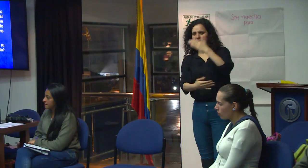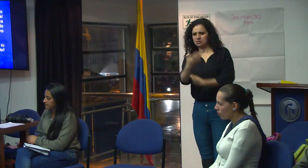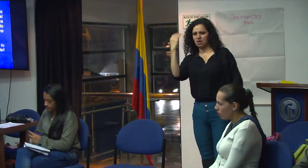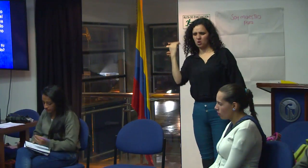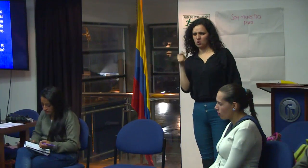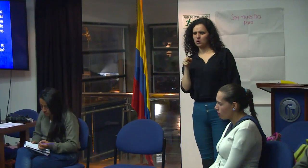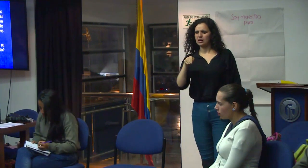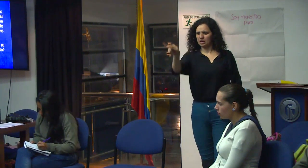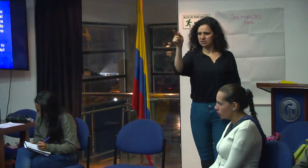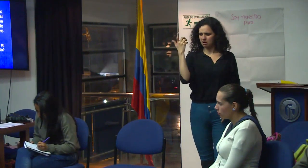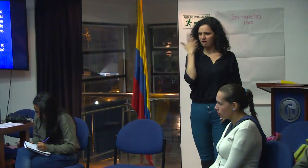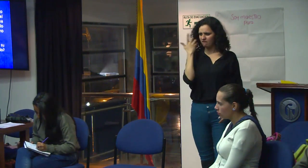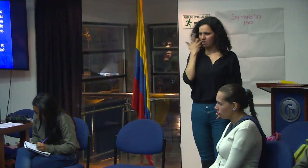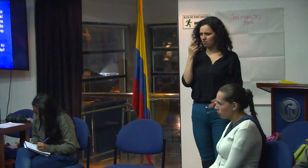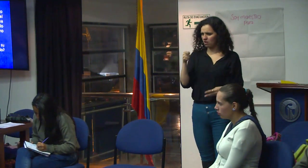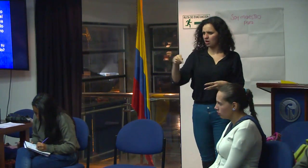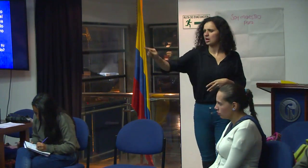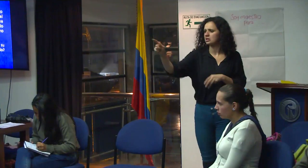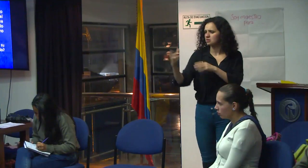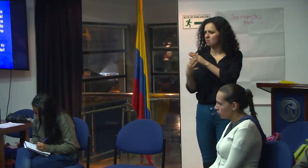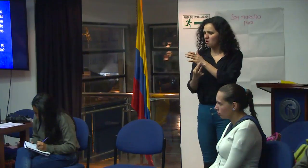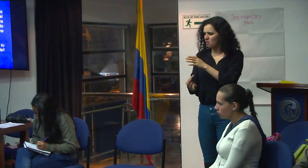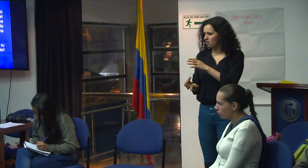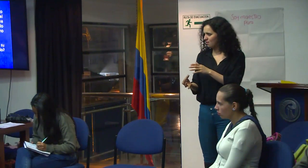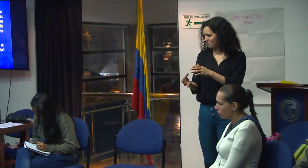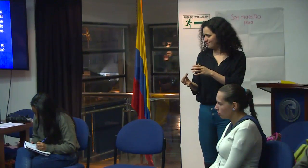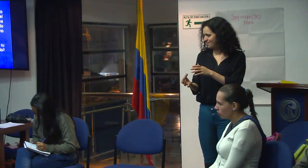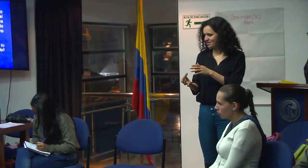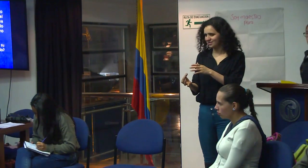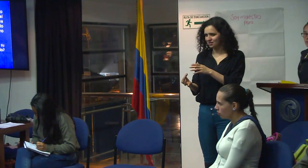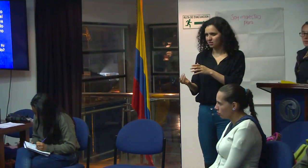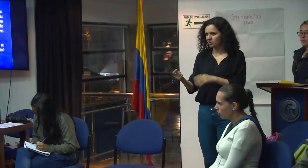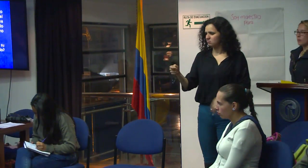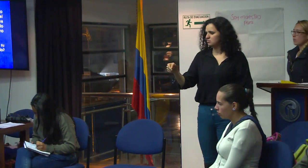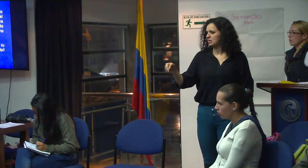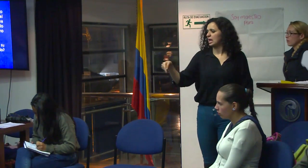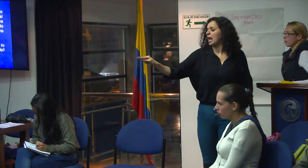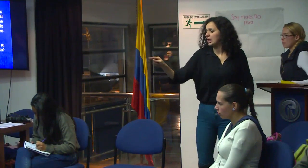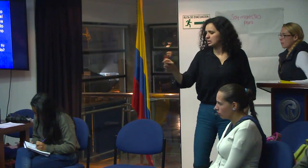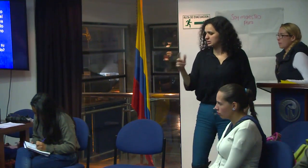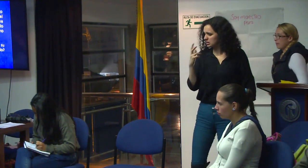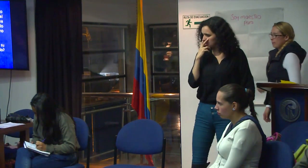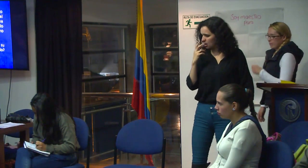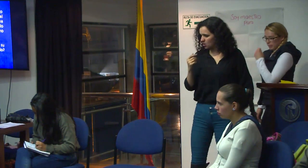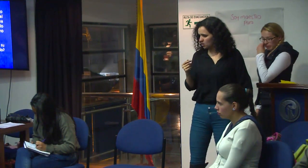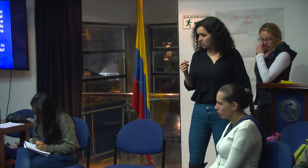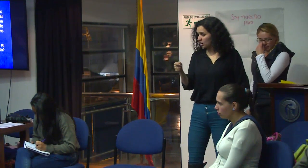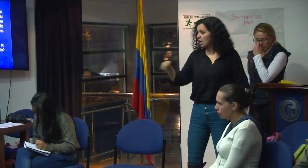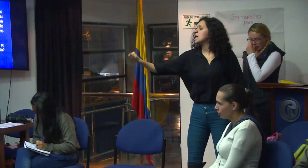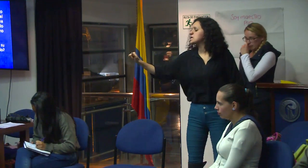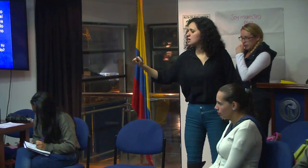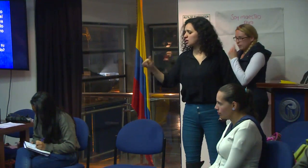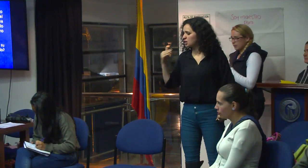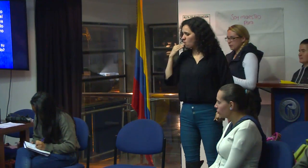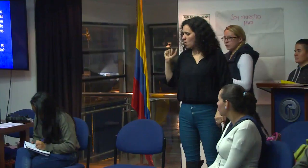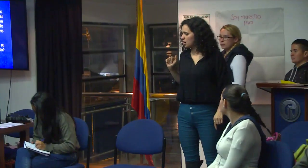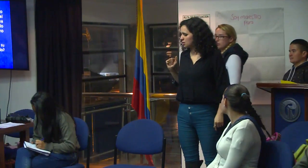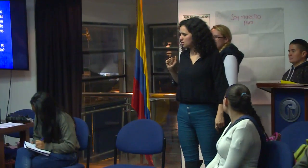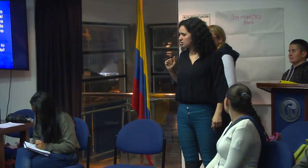el enfermo, él es el pobre, él es el ciego, ella es la